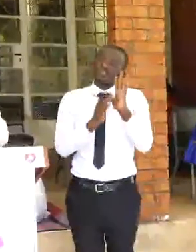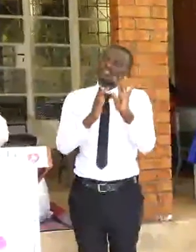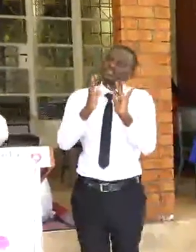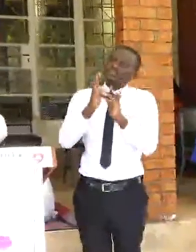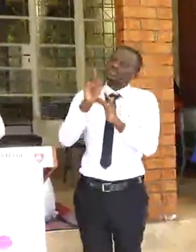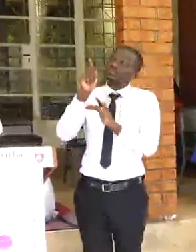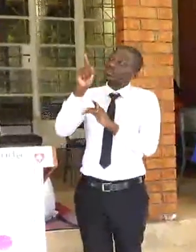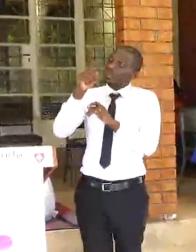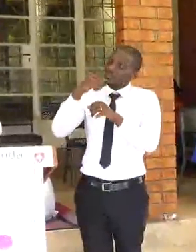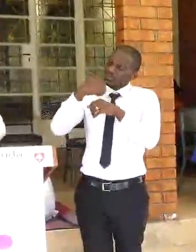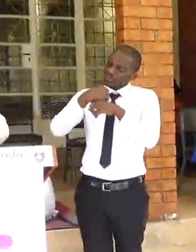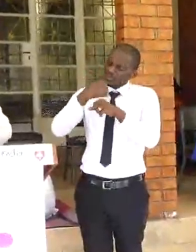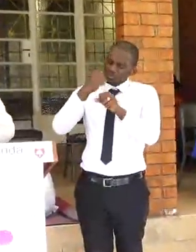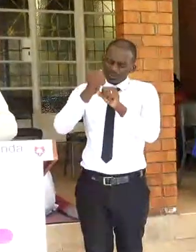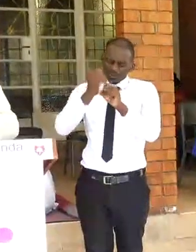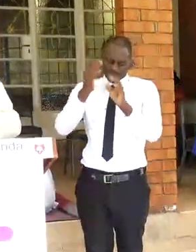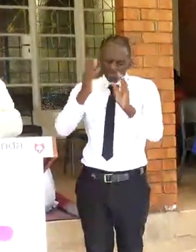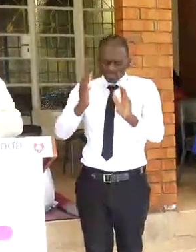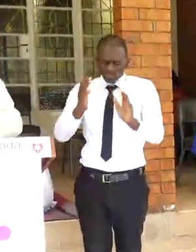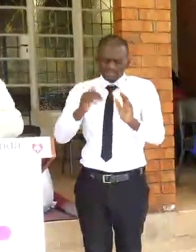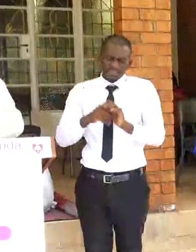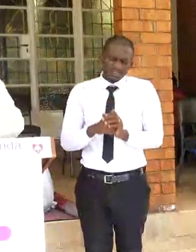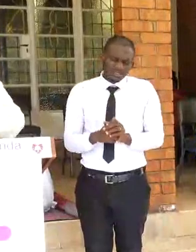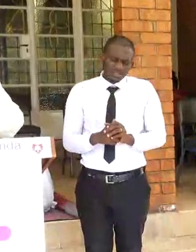era Yesu kwemubu